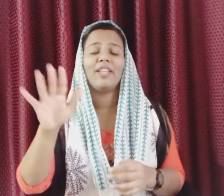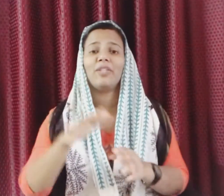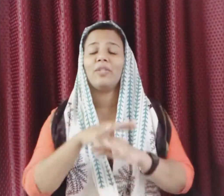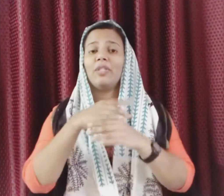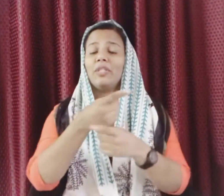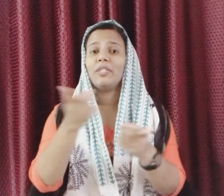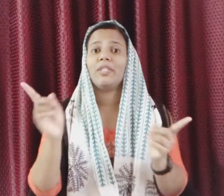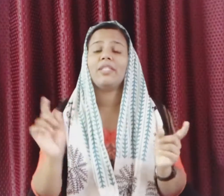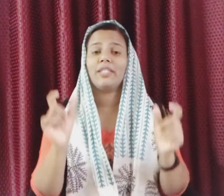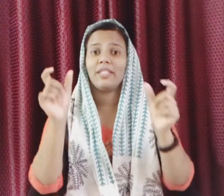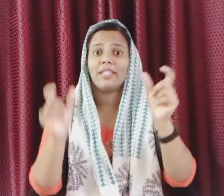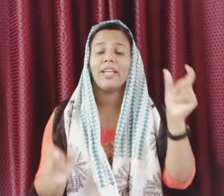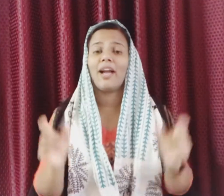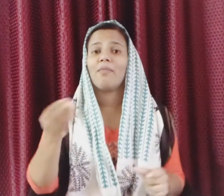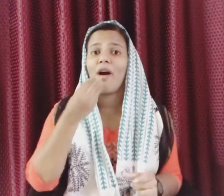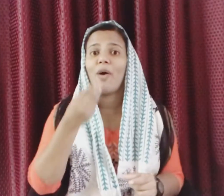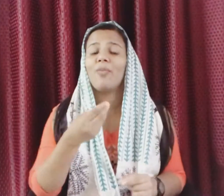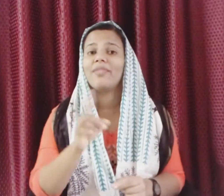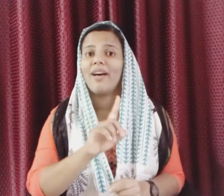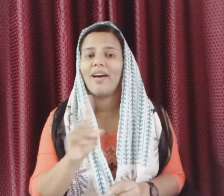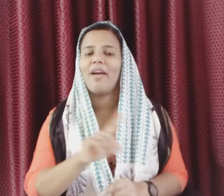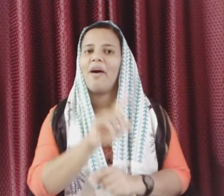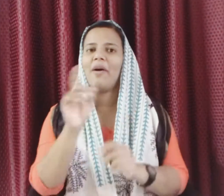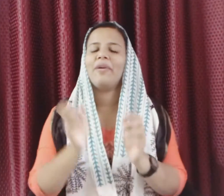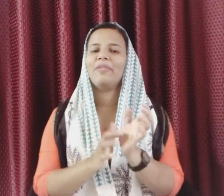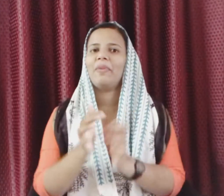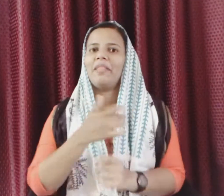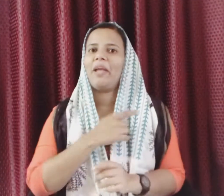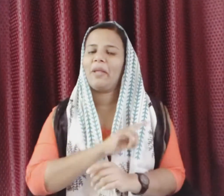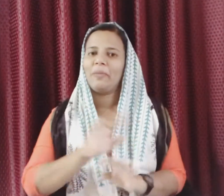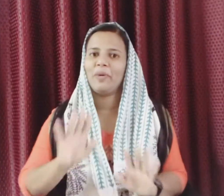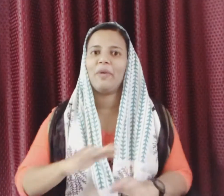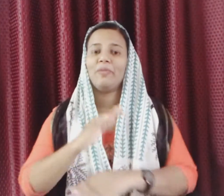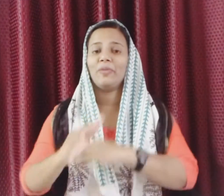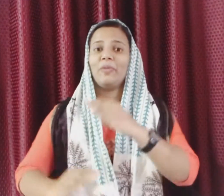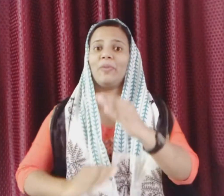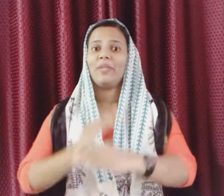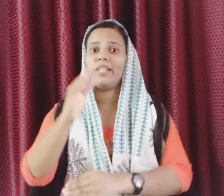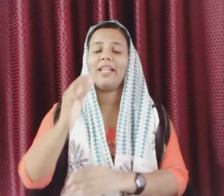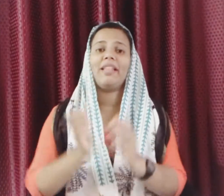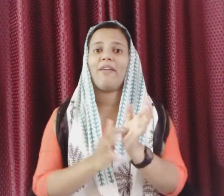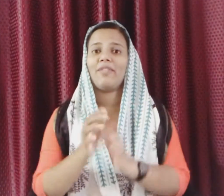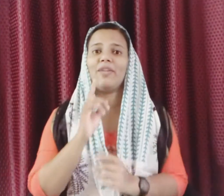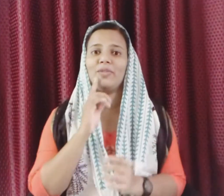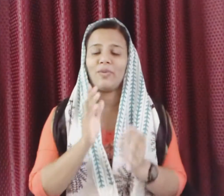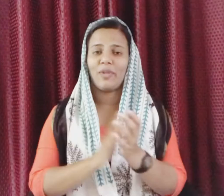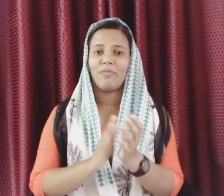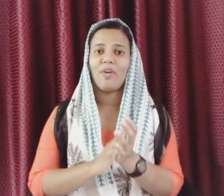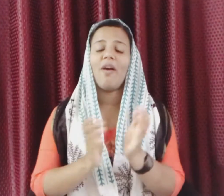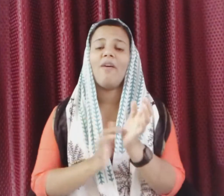25, സകല ജഡത്തിനും ആഹാരം കൊടുക്കുന്നവനെ, അവൻ്റെ ദയ എന്നേക്കുമുള്ളത്. സ്വർഗസ്ഥനായ ദൈവത്തിന് സ്തോത്രം ചെയ്യുവീൻ, അവൻ്റെ